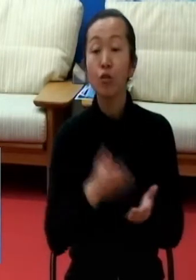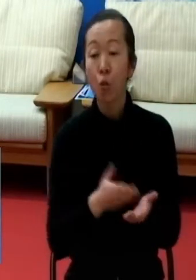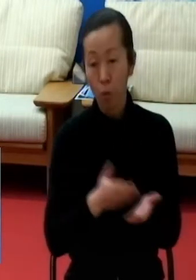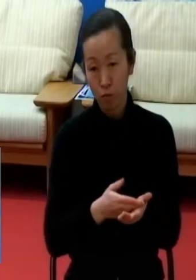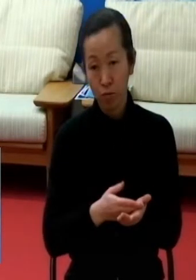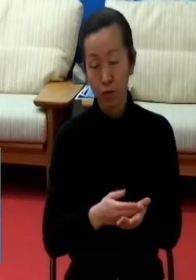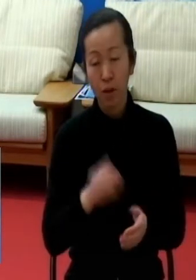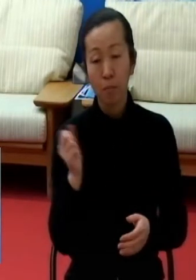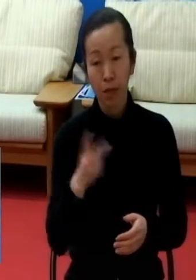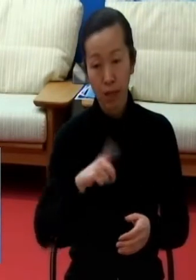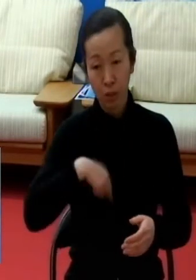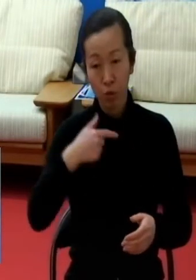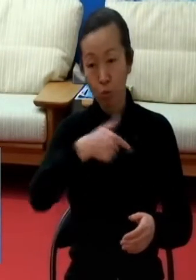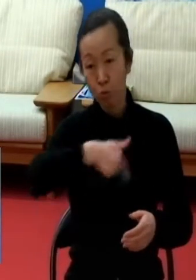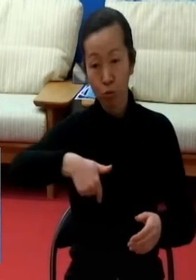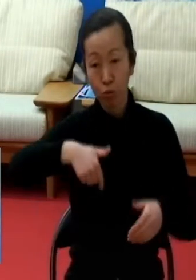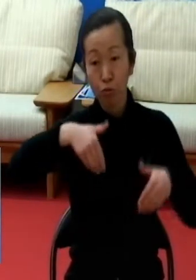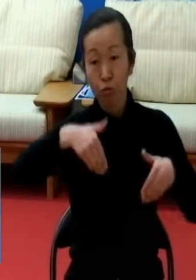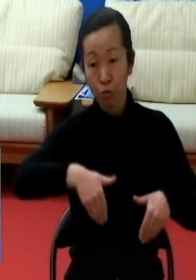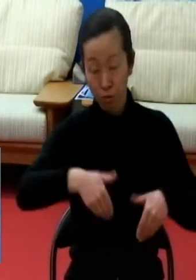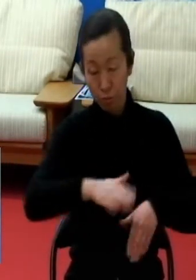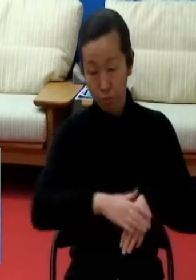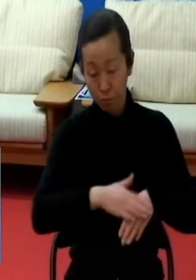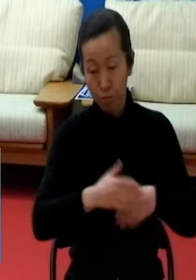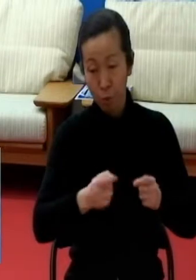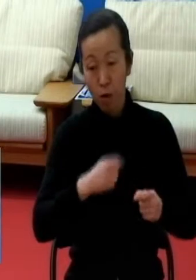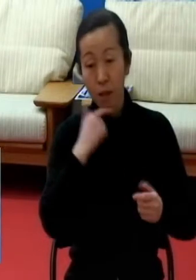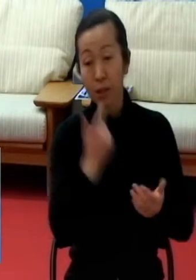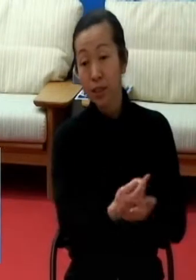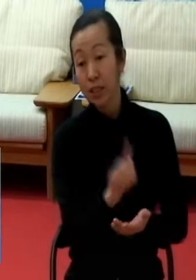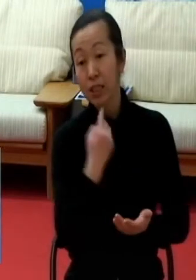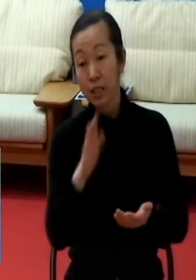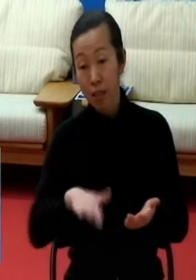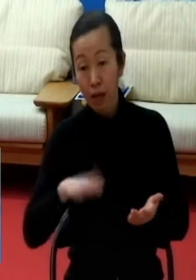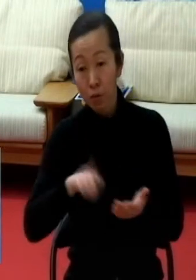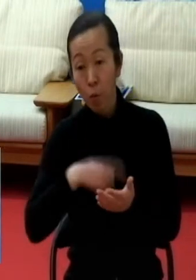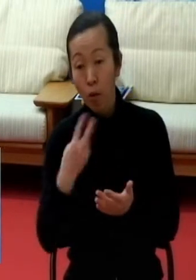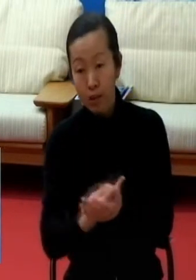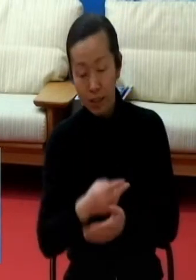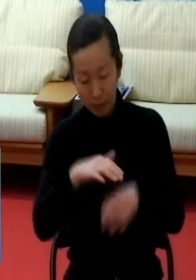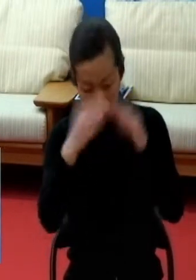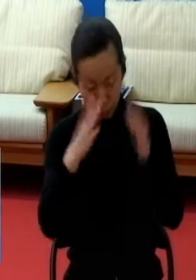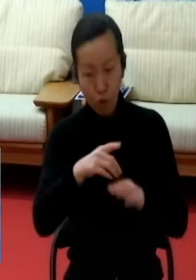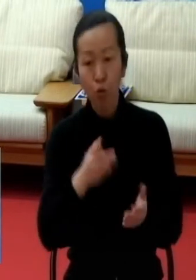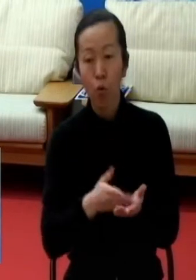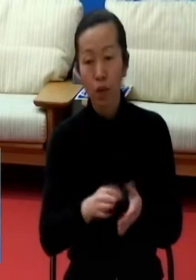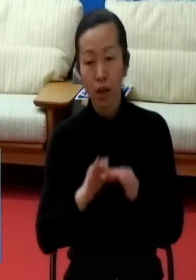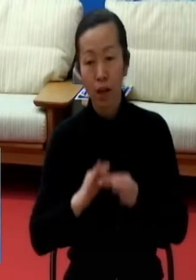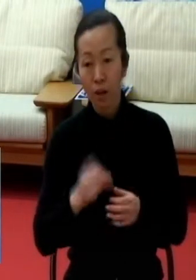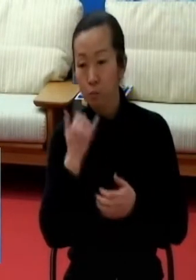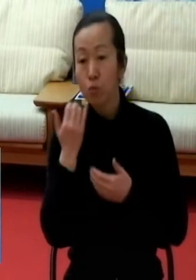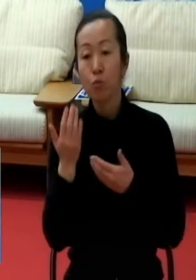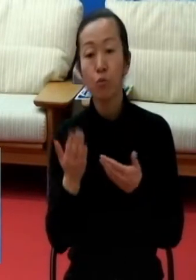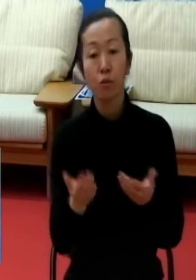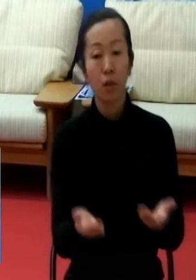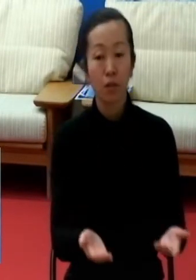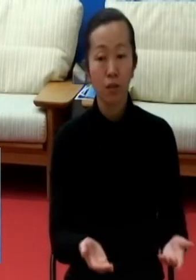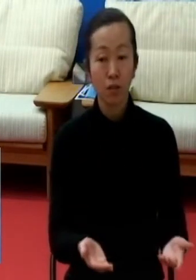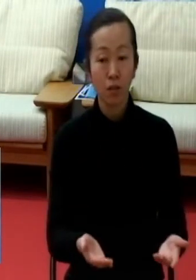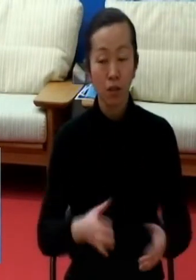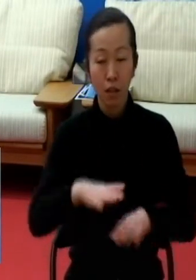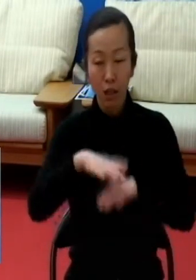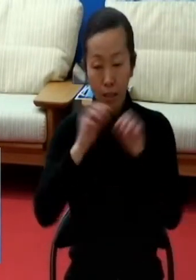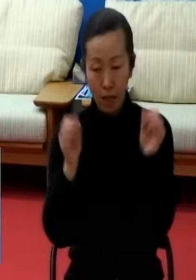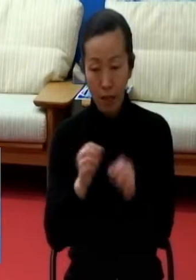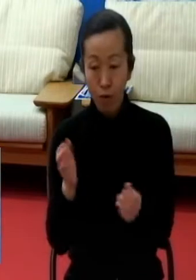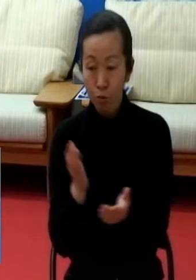でした。 예, 본론을 알고 있기 때문에 本能を知っていたからです。 결론의 자리를 향해서 가기 때문에 結論の座を目指して